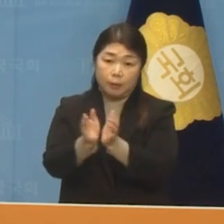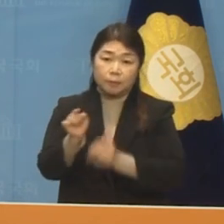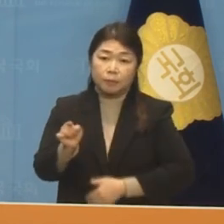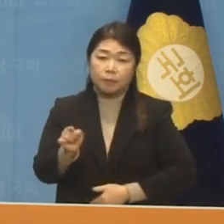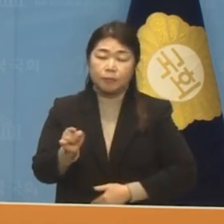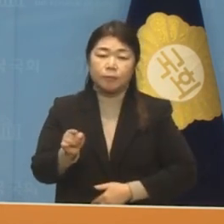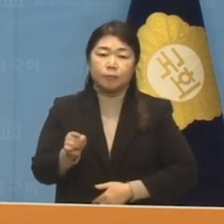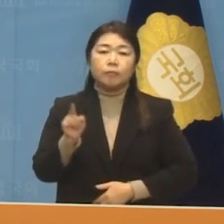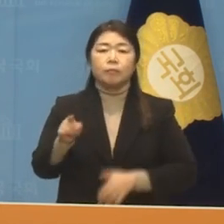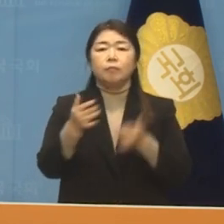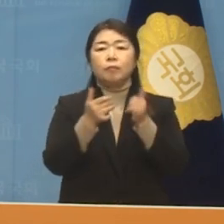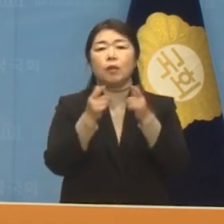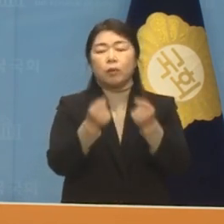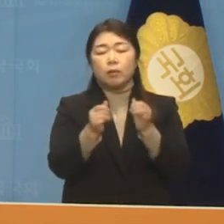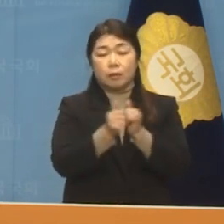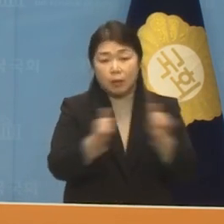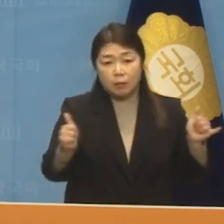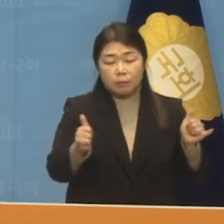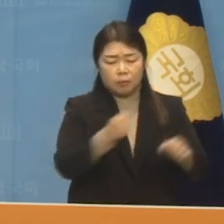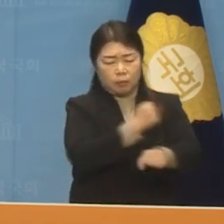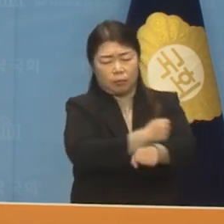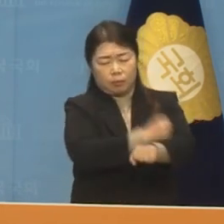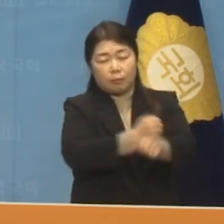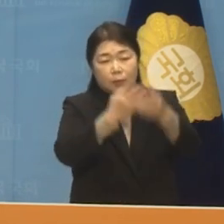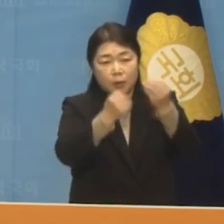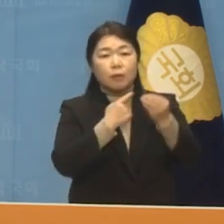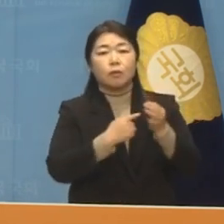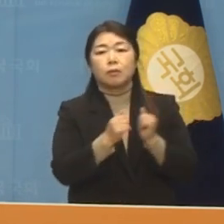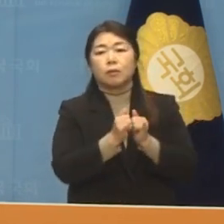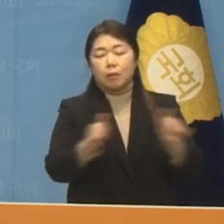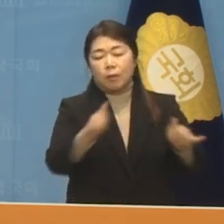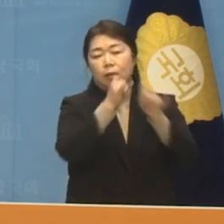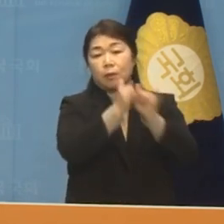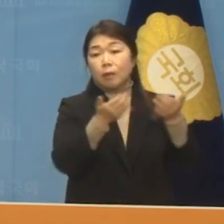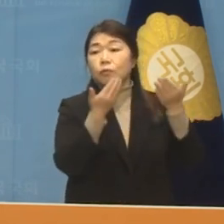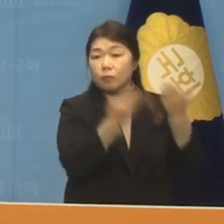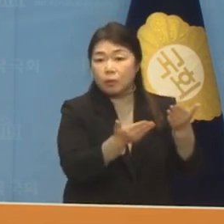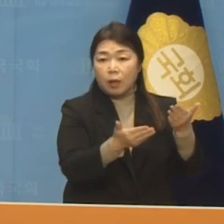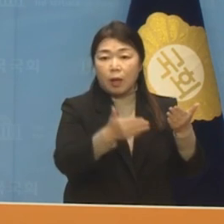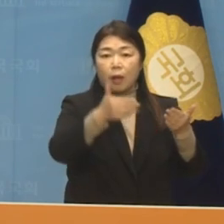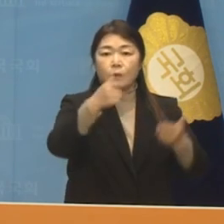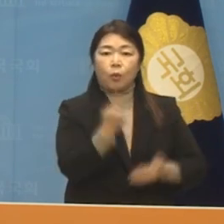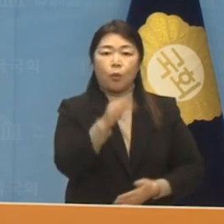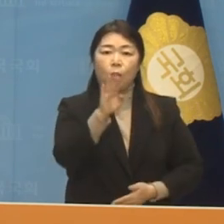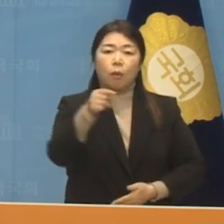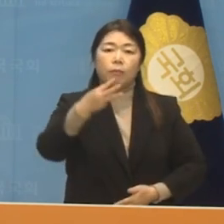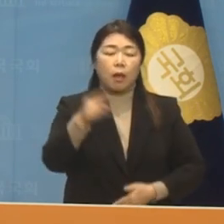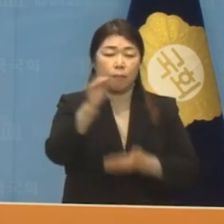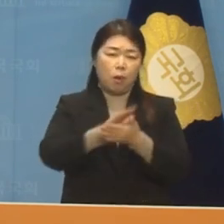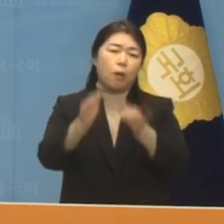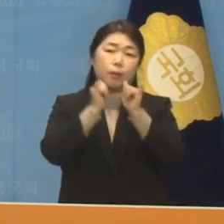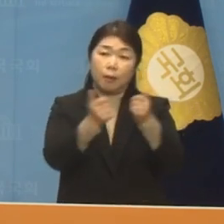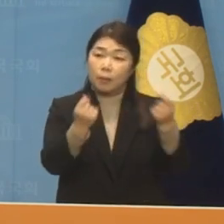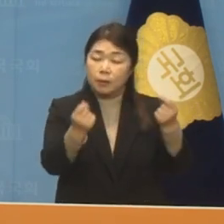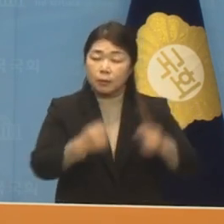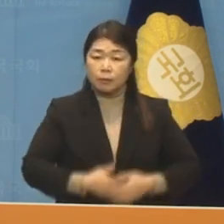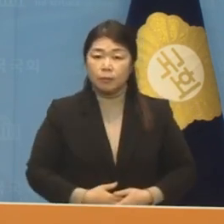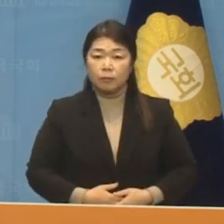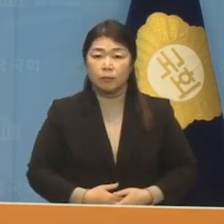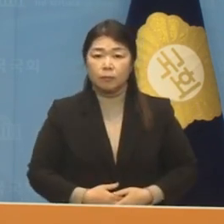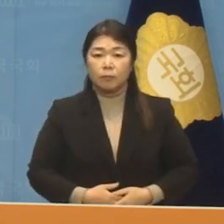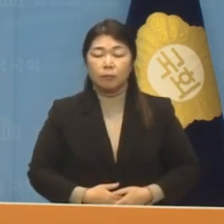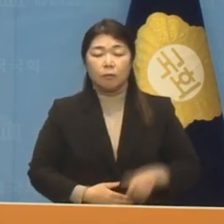그런 분들이 받아온 상이 바로 노벨 평화상이었습니다. 1964년